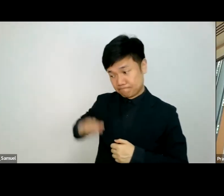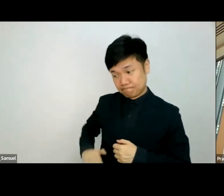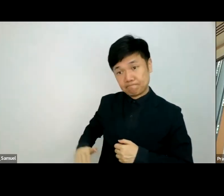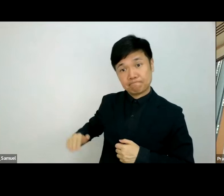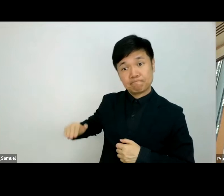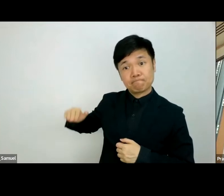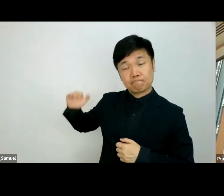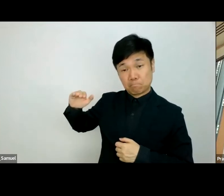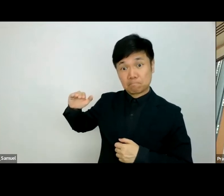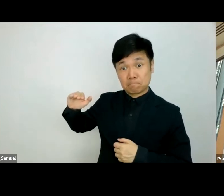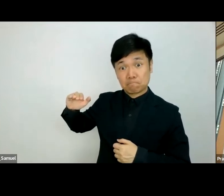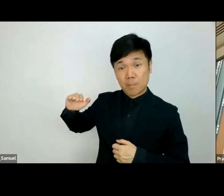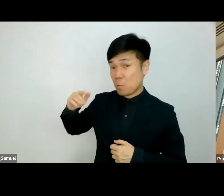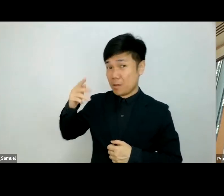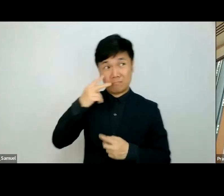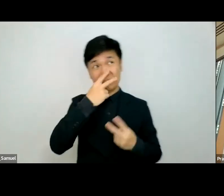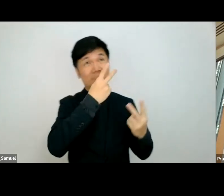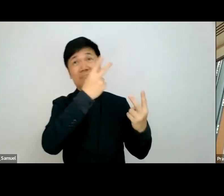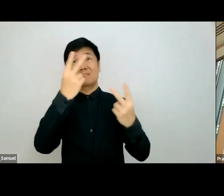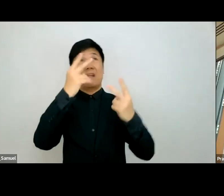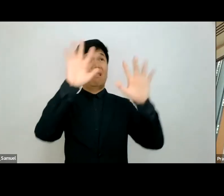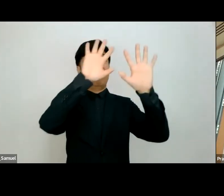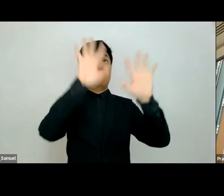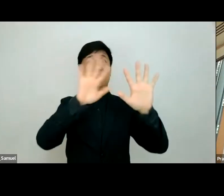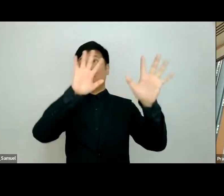sommes conscients que nous avons des